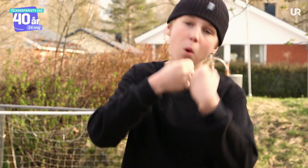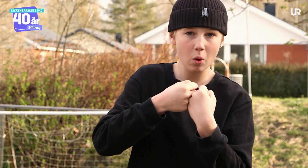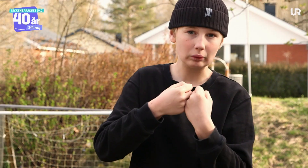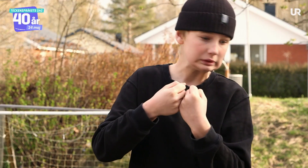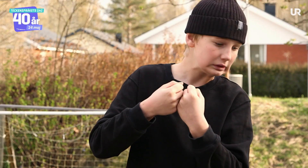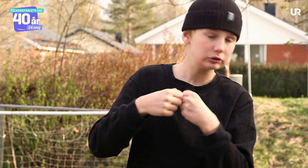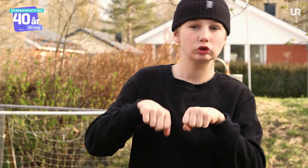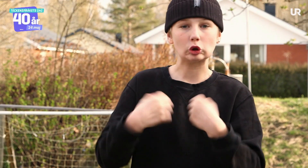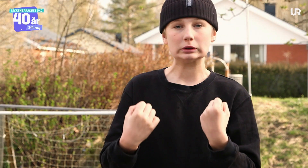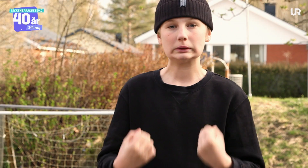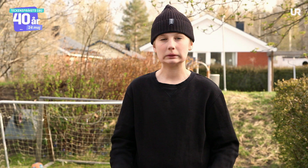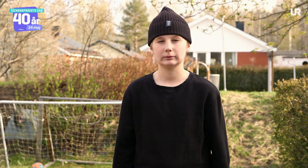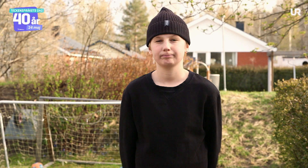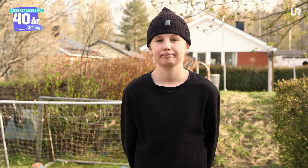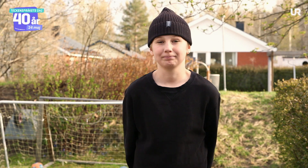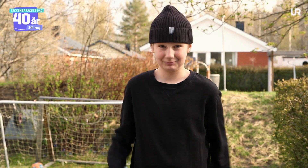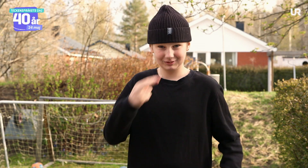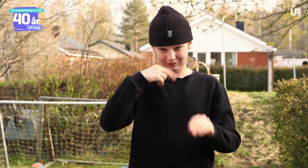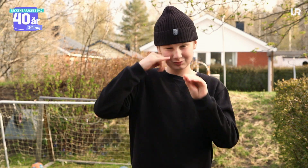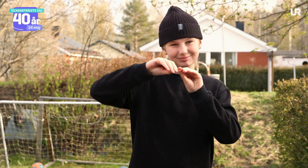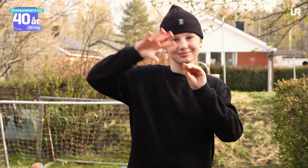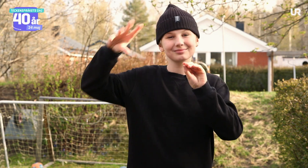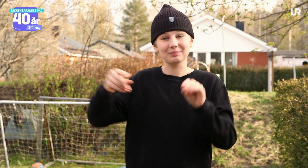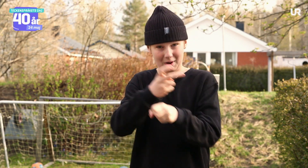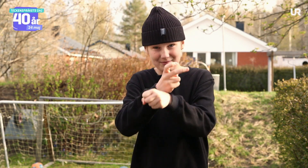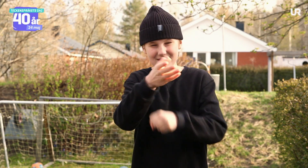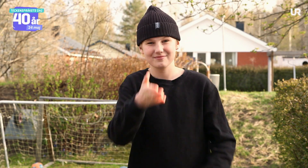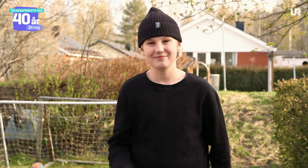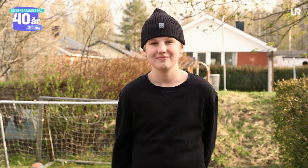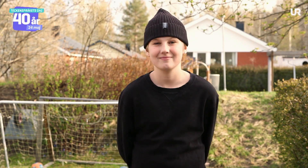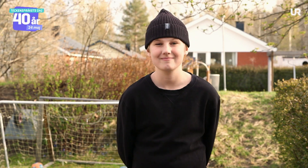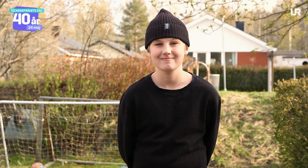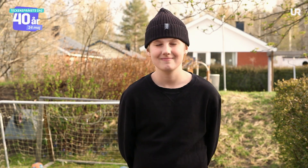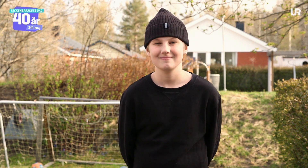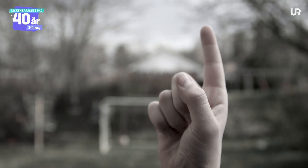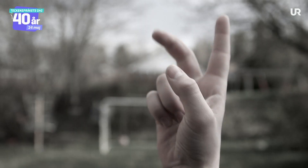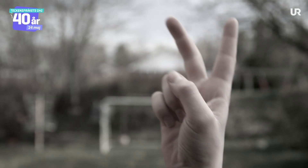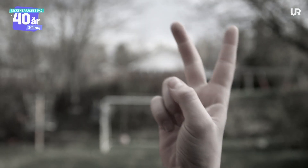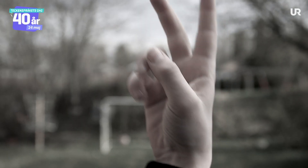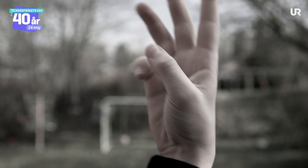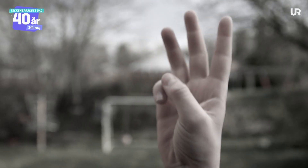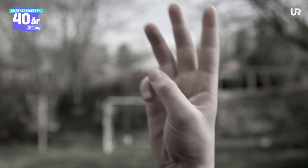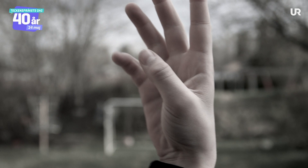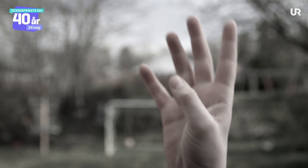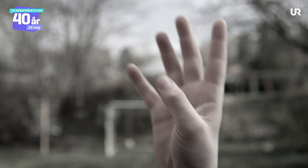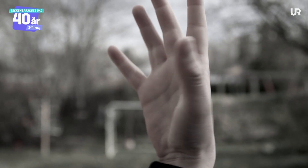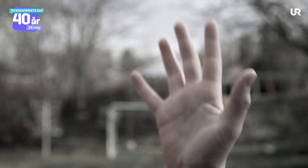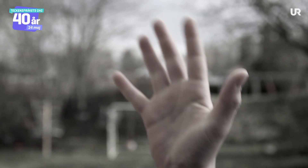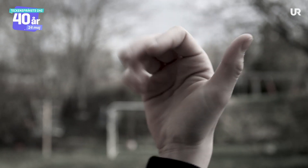Krock. Sönder. Såg du hur jag gjorde den här historien? Prova du också. 1, 2, 3, 4, 5,